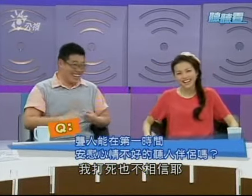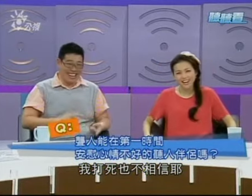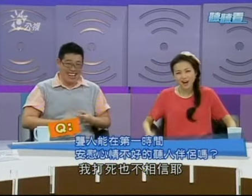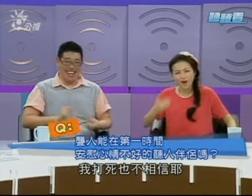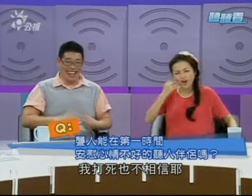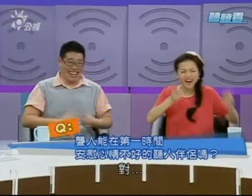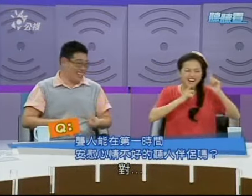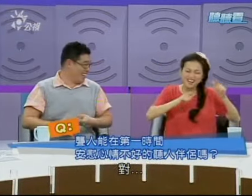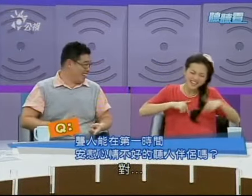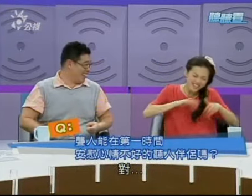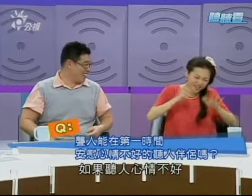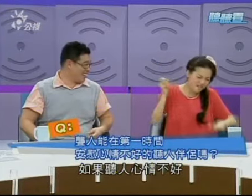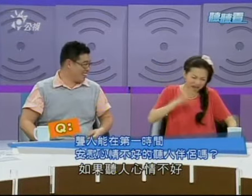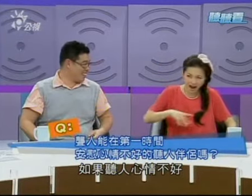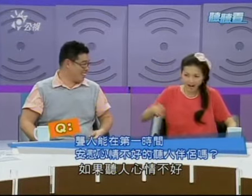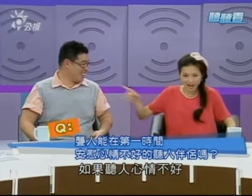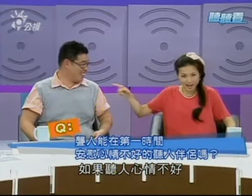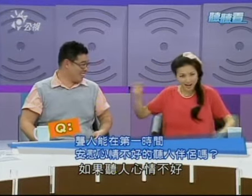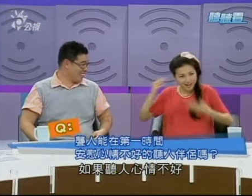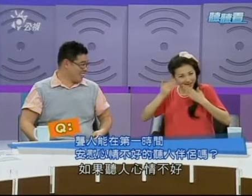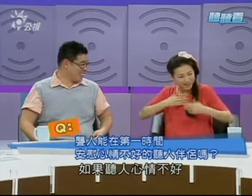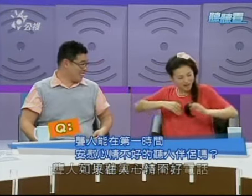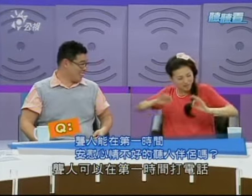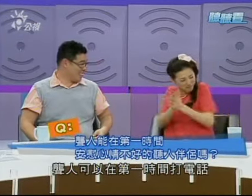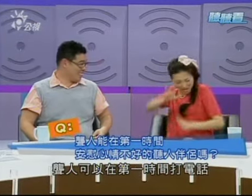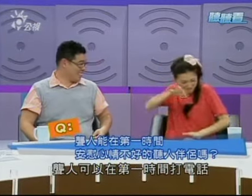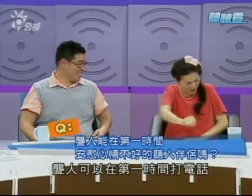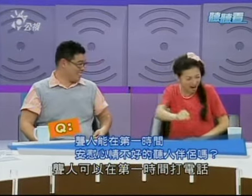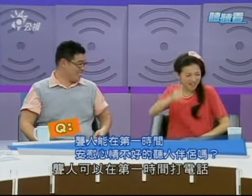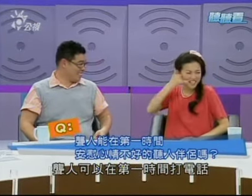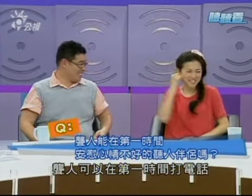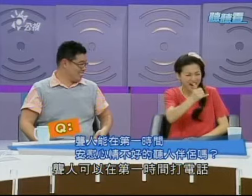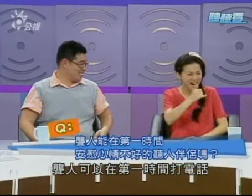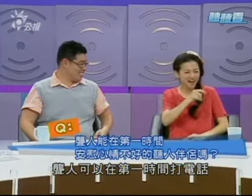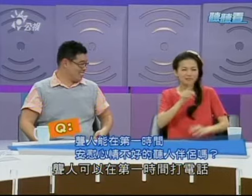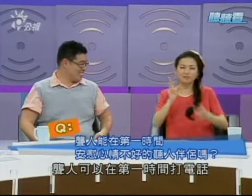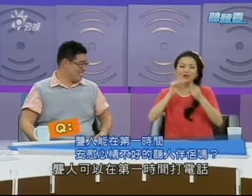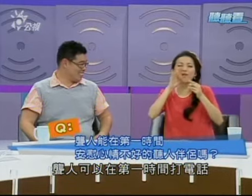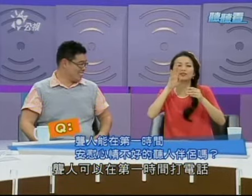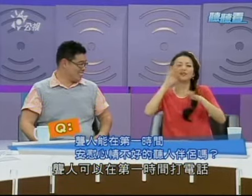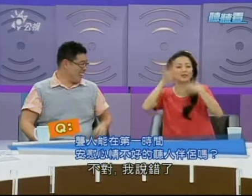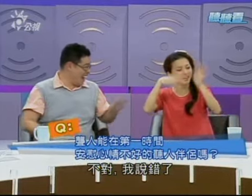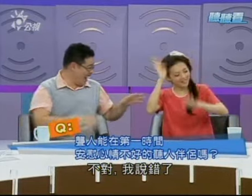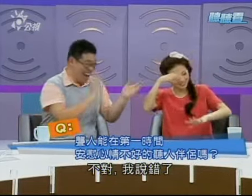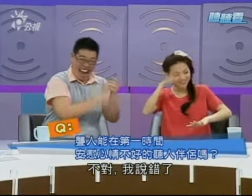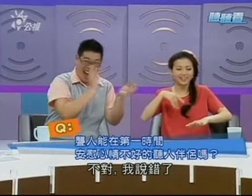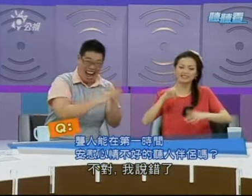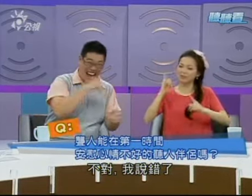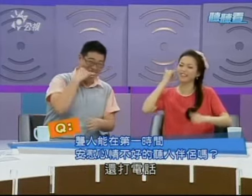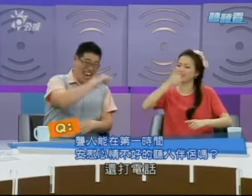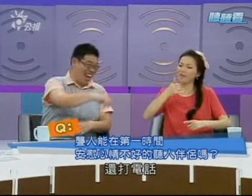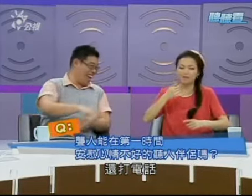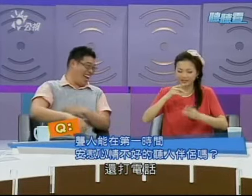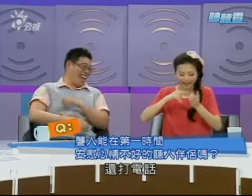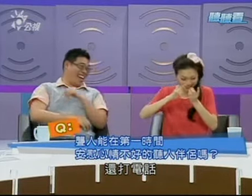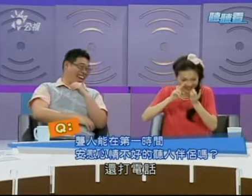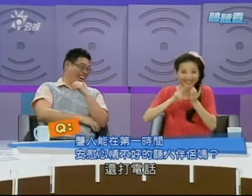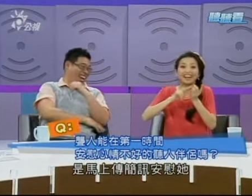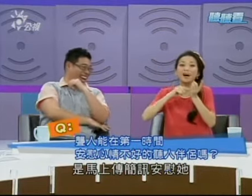对对对如果听人心情不好龙人可以在第一时间打电话啊不不对我说错了啊还打电话上传